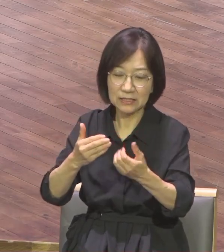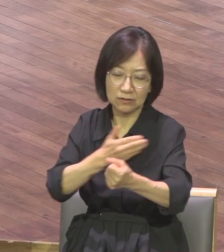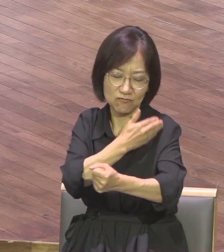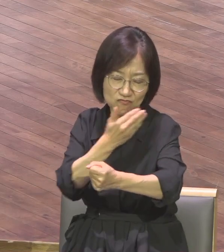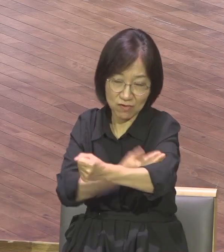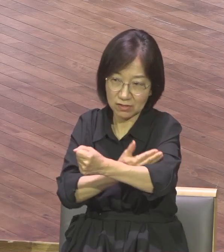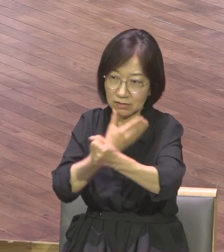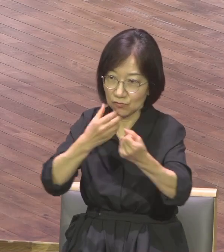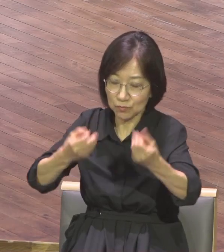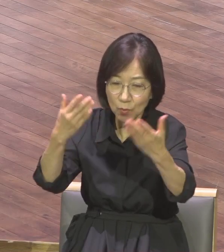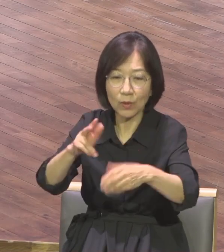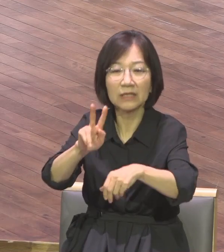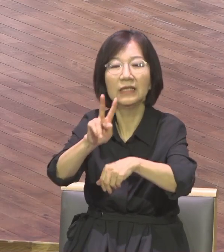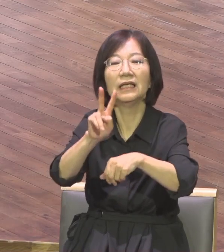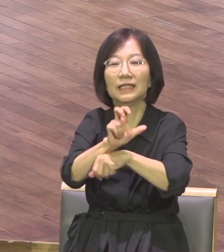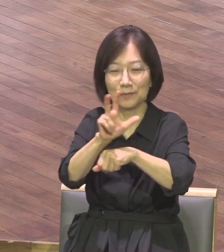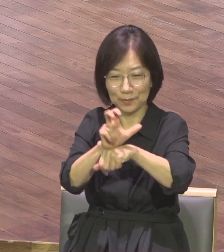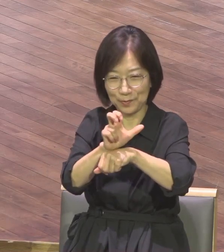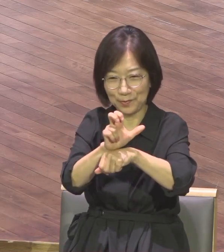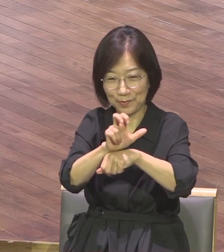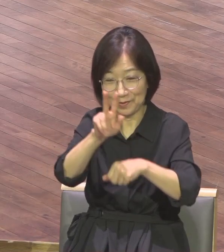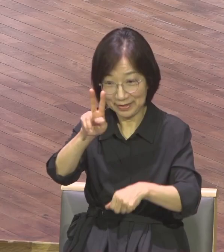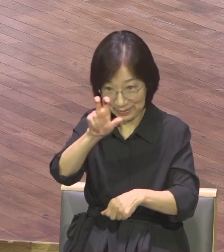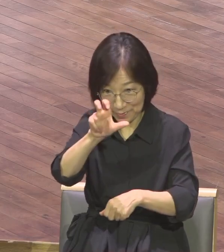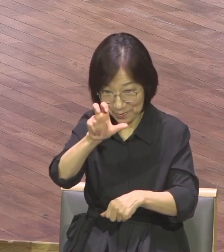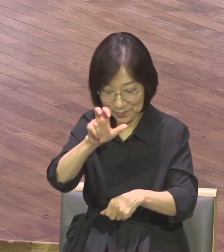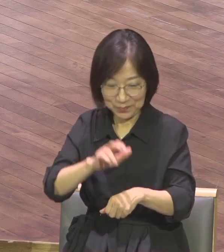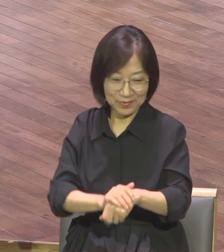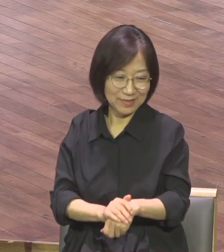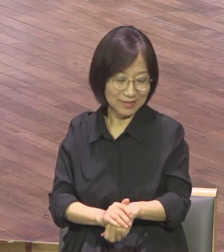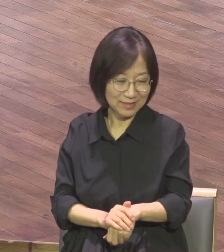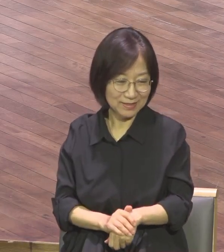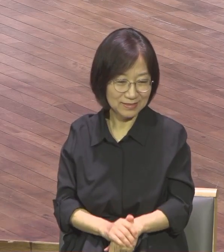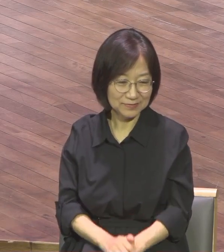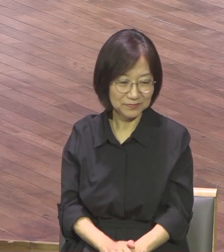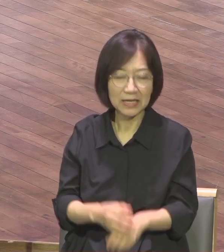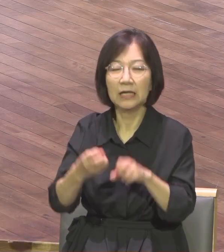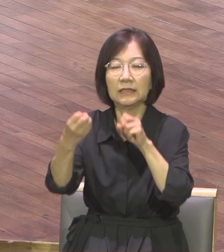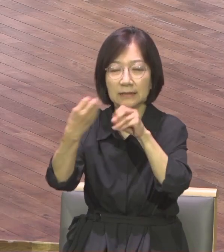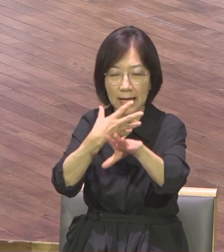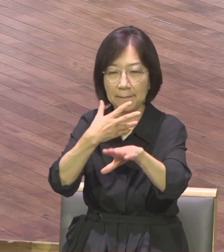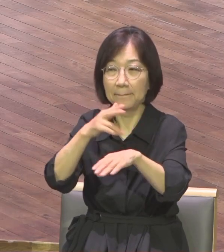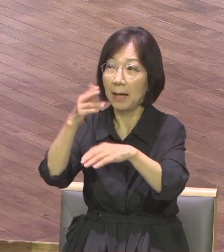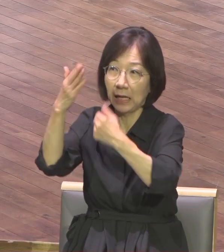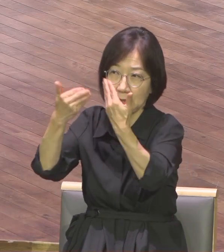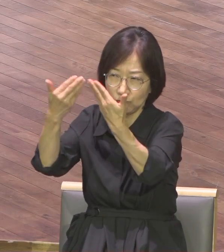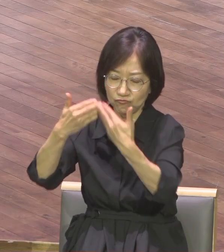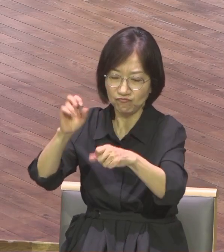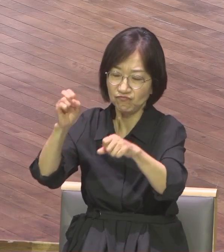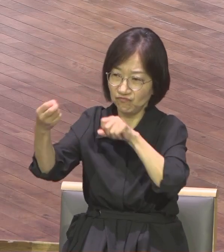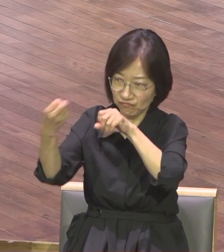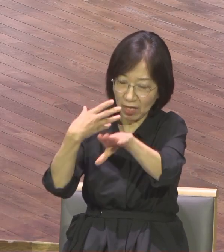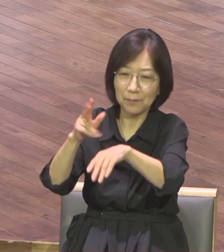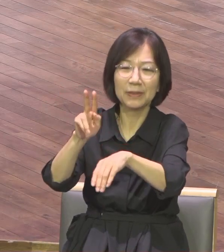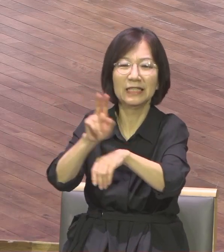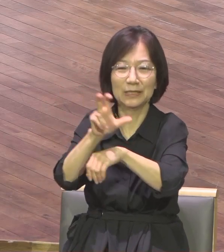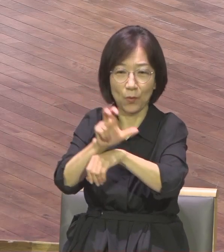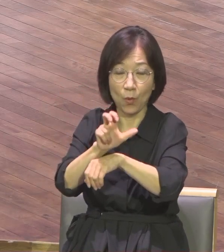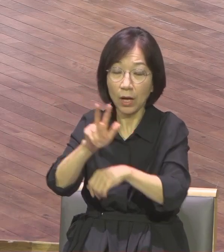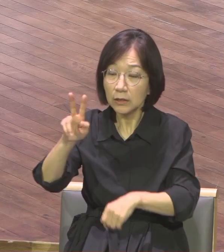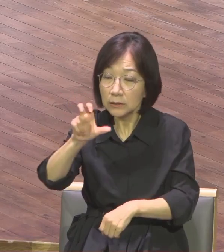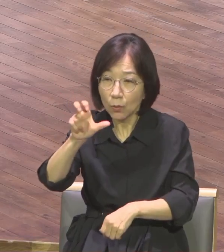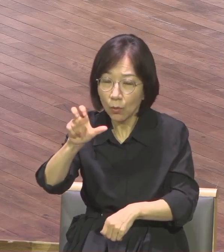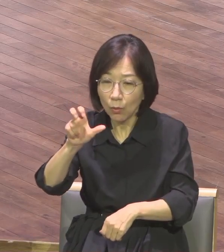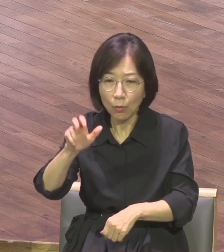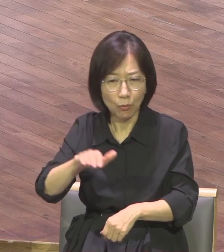권능이 임하게 되는데, 그것이 바로 응답 25예요. 응답 25. 응답 25. 이건 우리 25는 우리 거